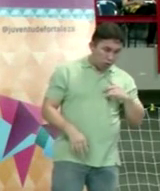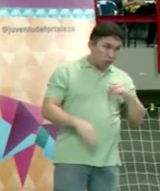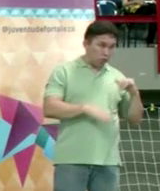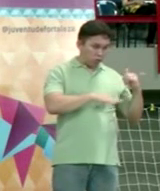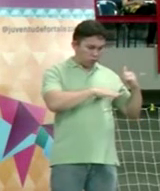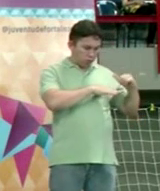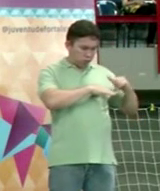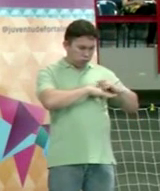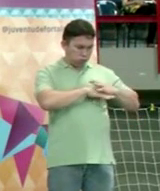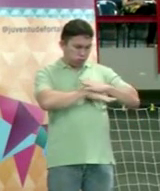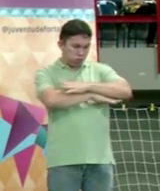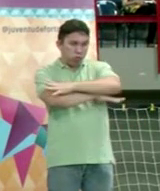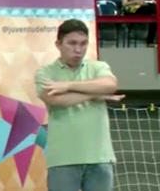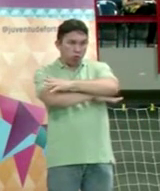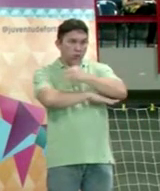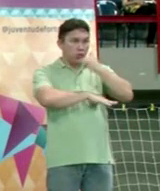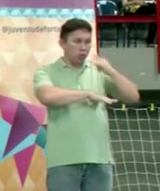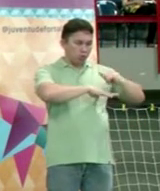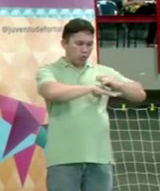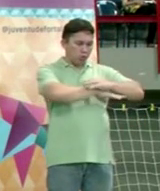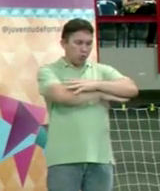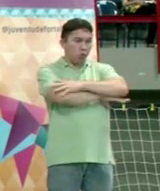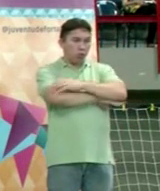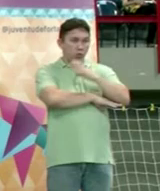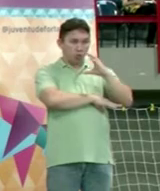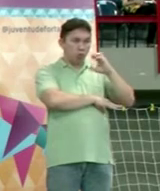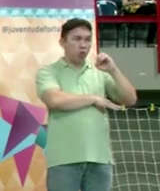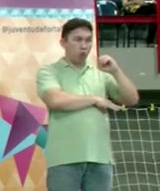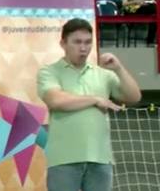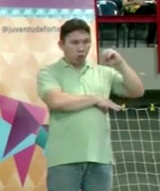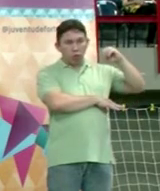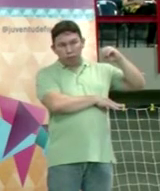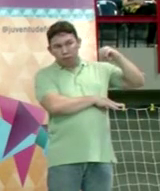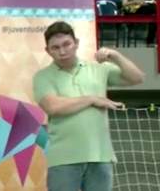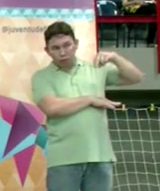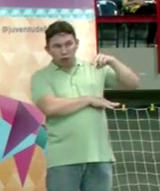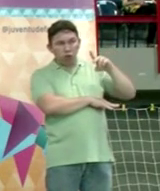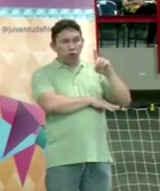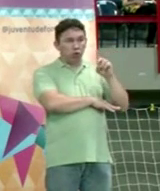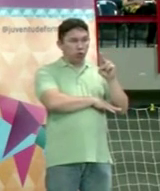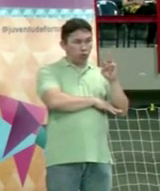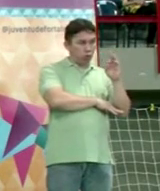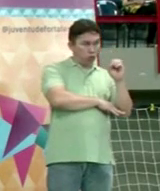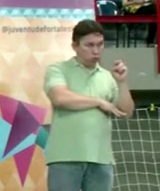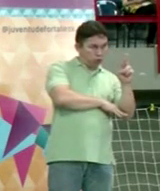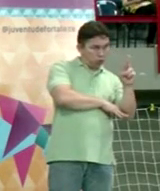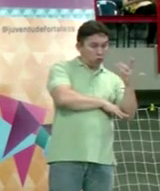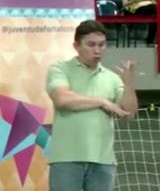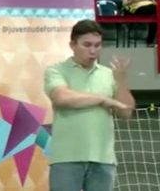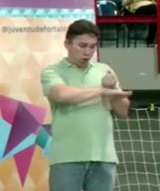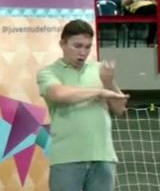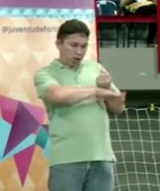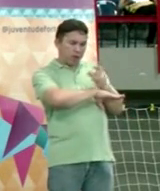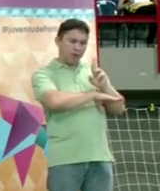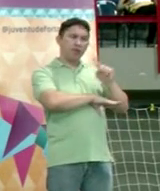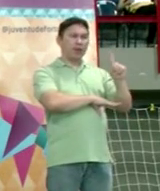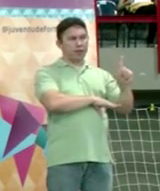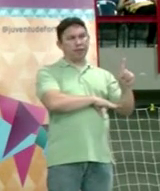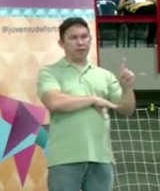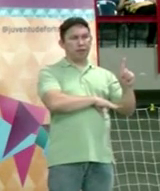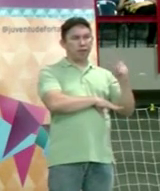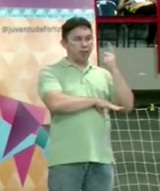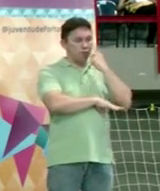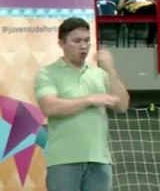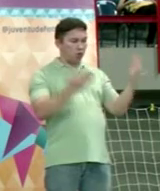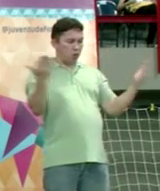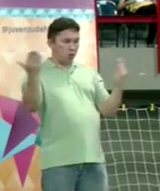condutora. Outra coisa é você conseguir armazenar uma quantidade boa de energia. Por exemplo,